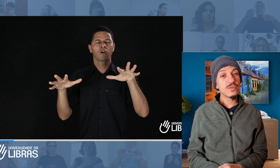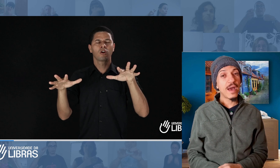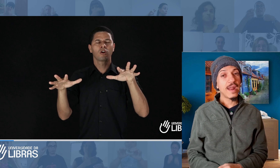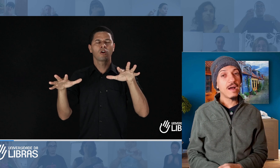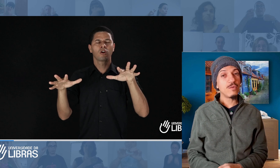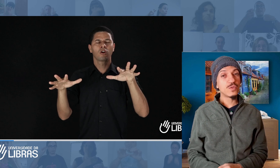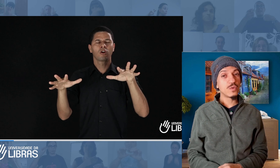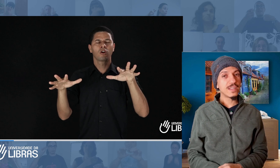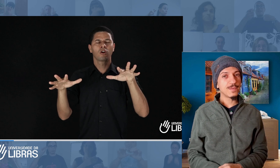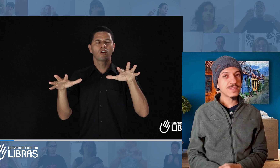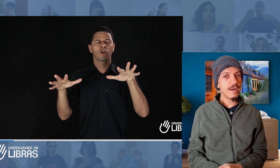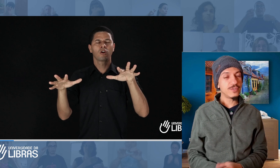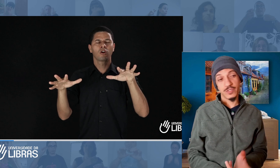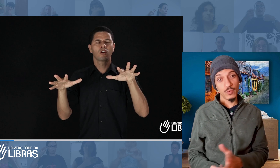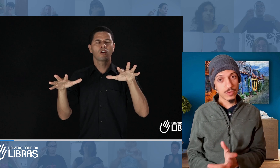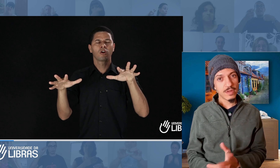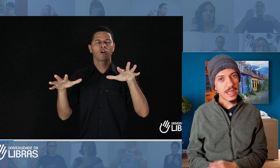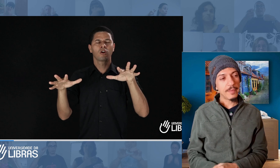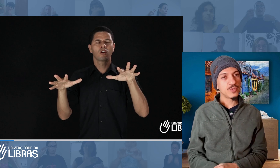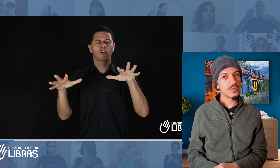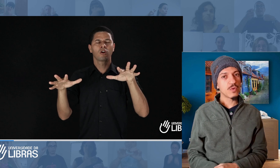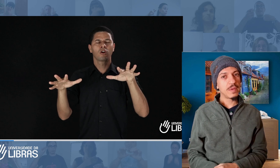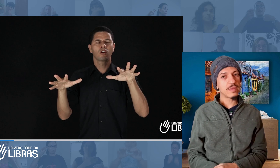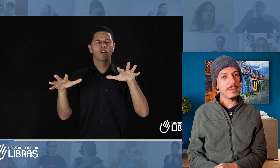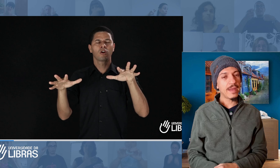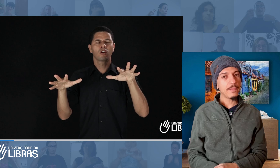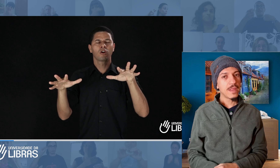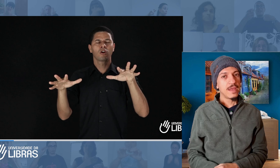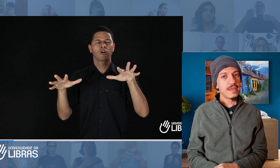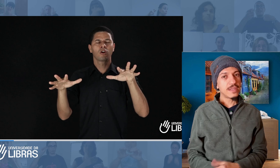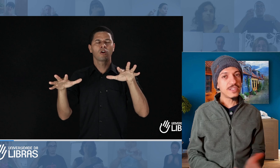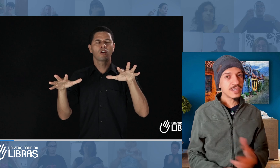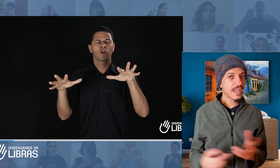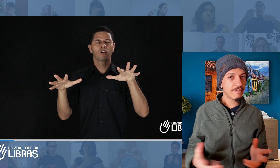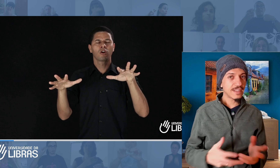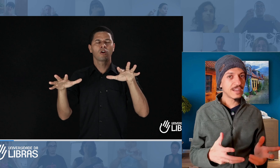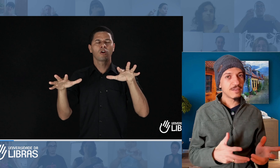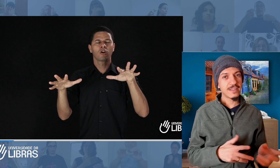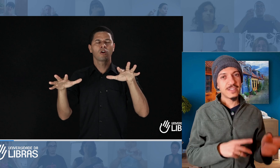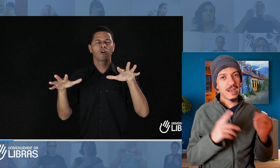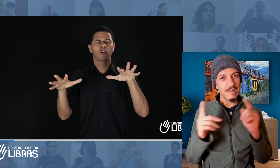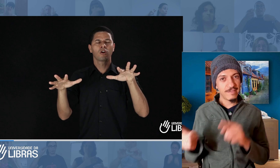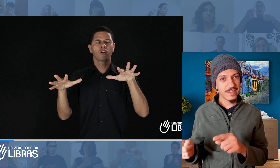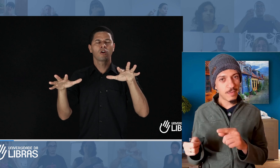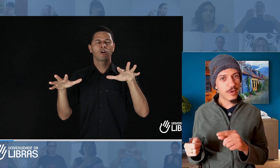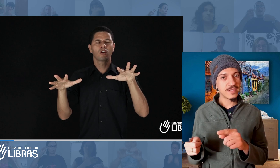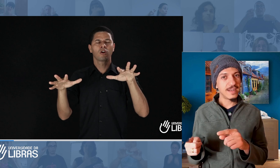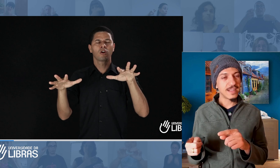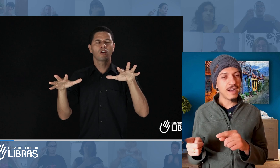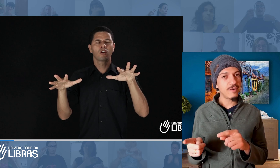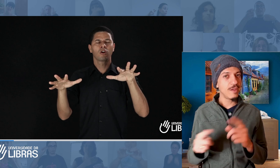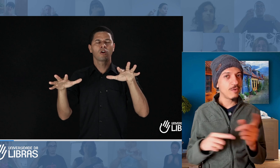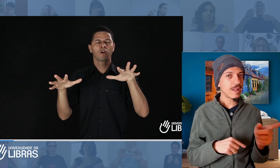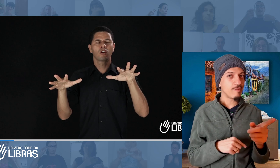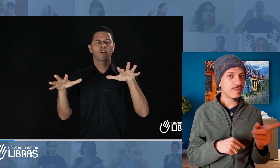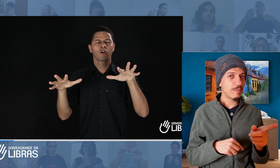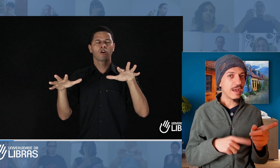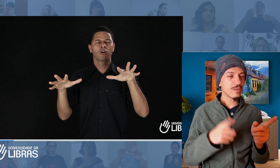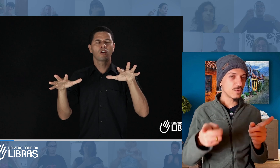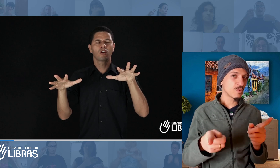era o surdo responsável, tinha um outro intérprete junto comigo também, e a gente ia se revezando, né? Tinha a vez que o Maurício sinalizava e eu que dava o feedback junto com esse